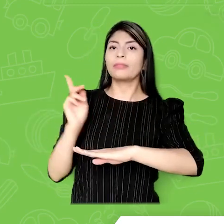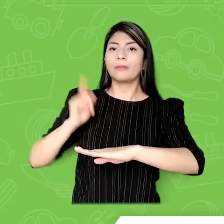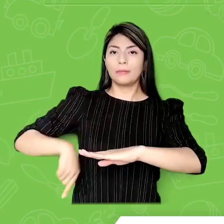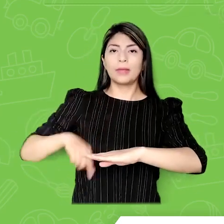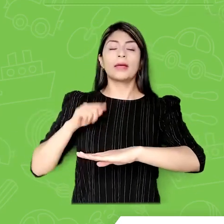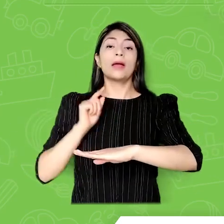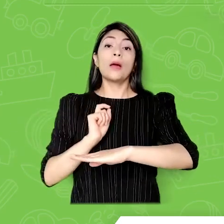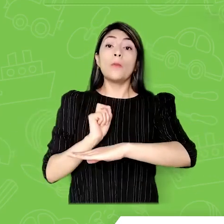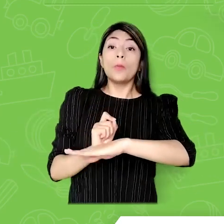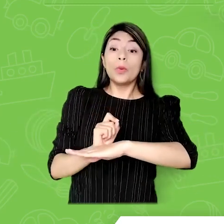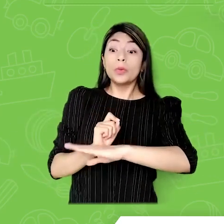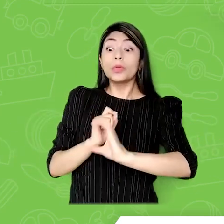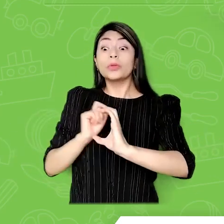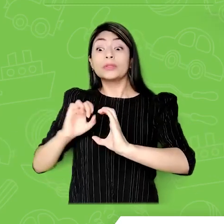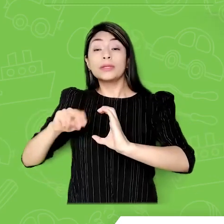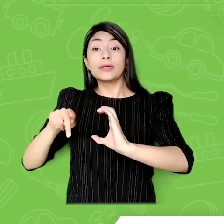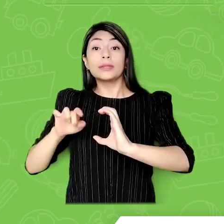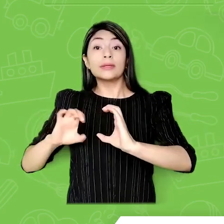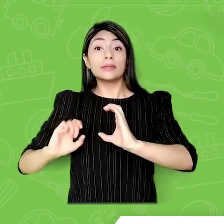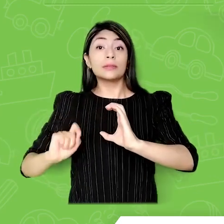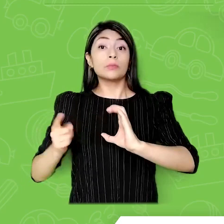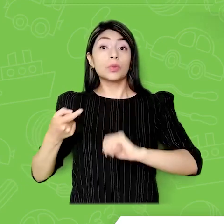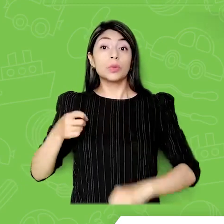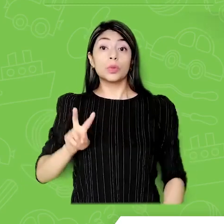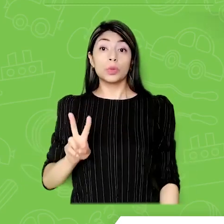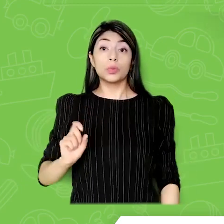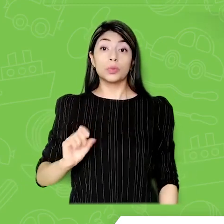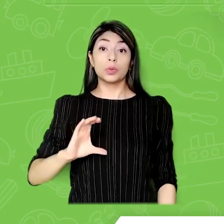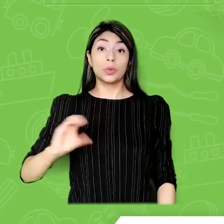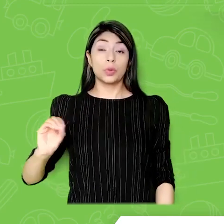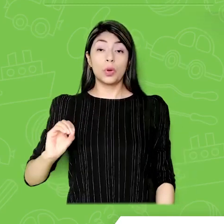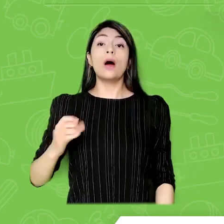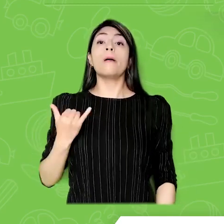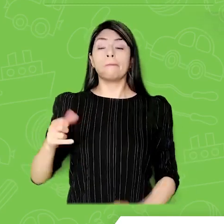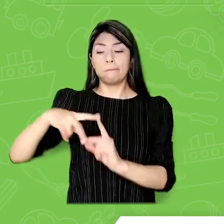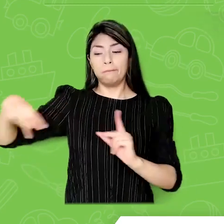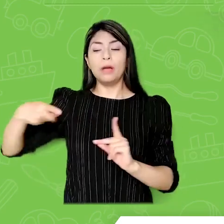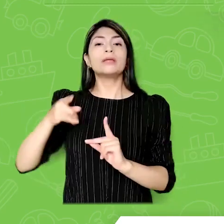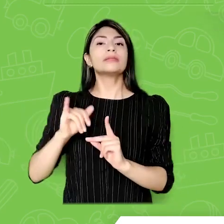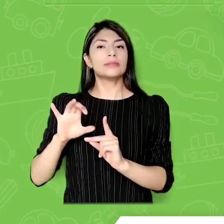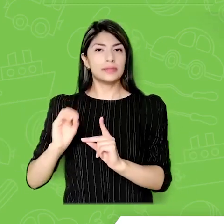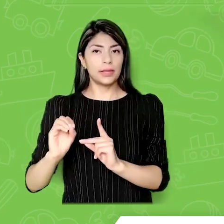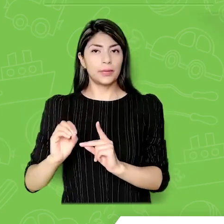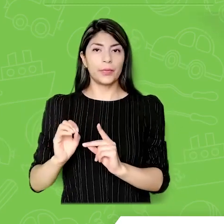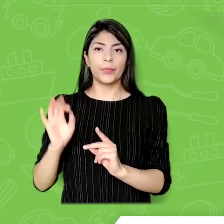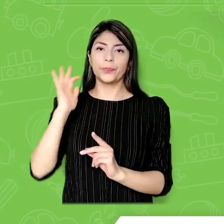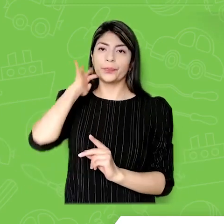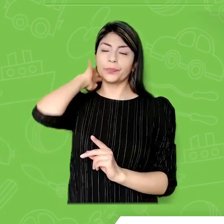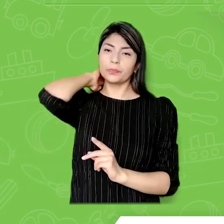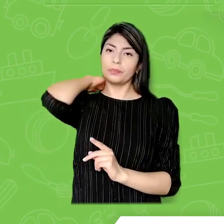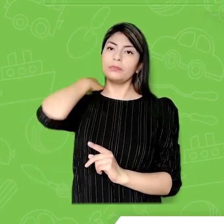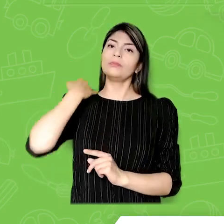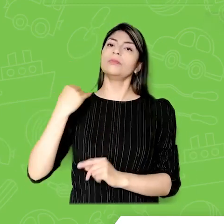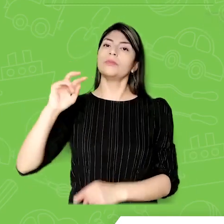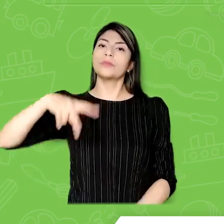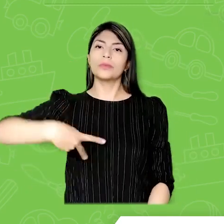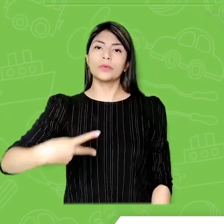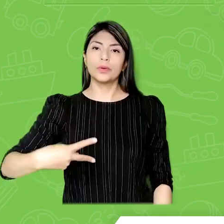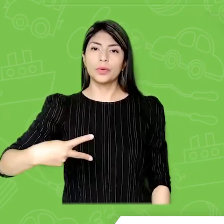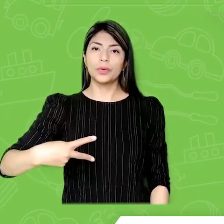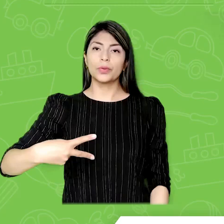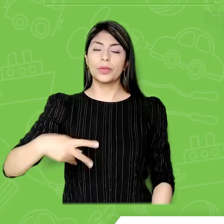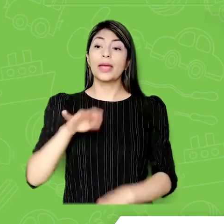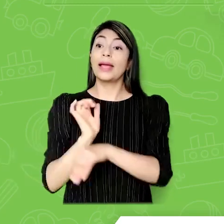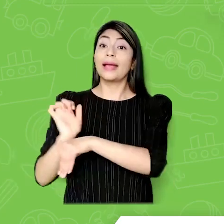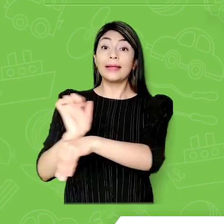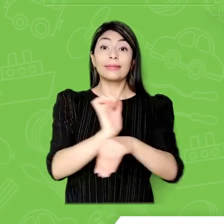www.cnsc.gov.co, enlace 2. A cargo de la entidad que oferta los empleos a proveer, el monto equivalente al